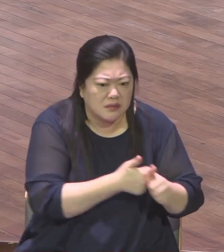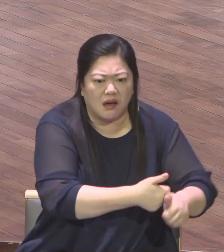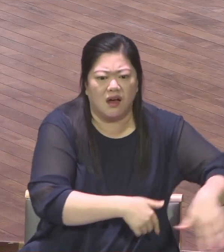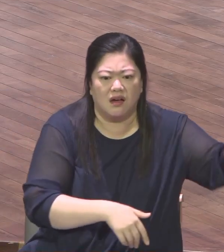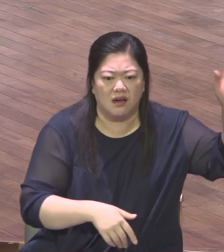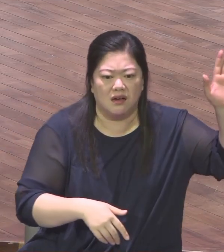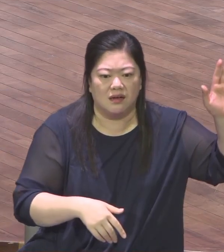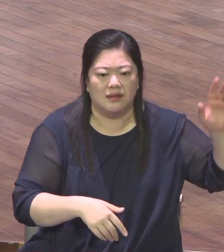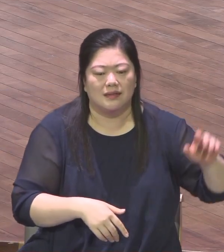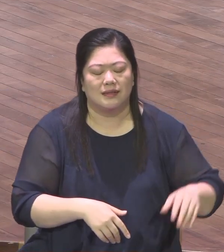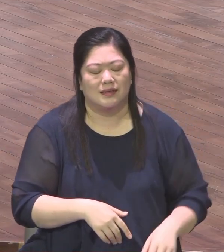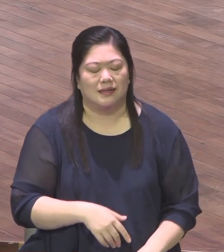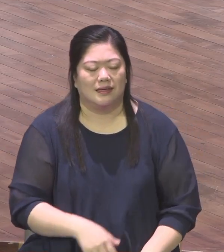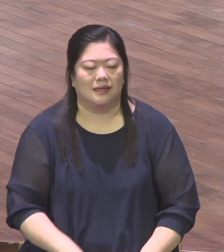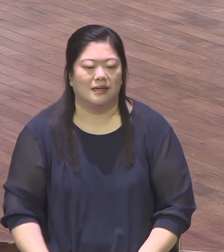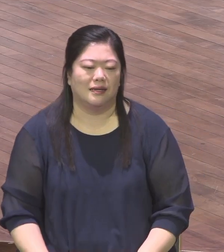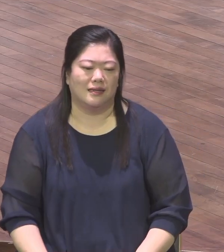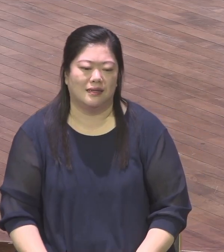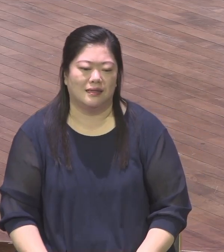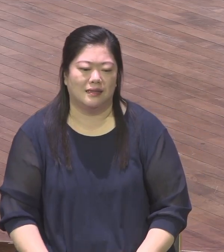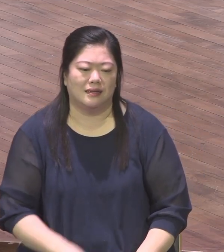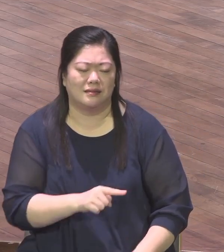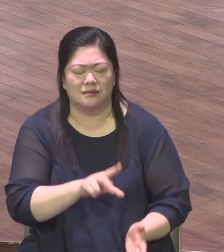보이는 현실.